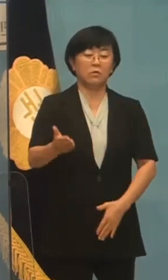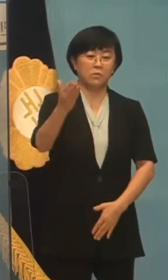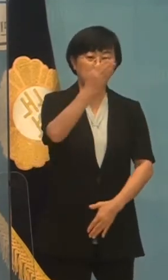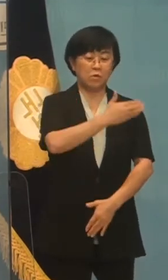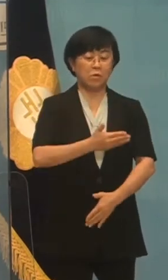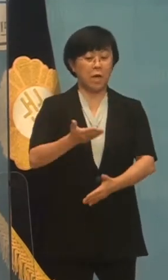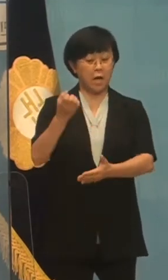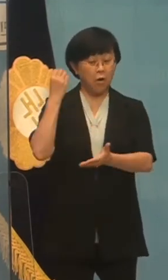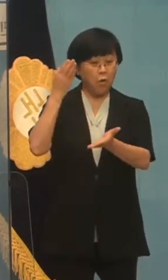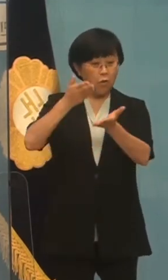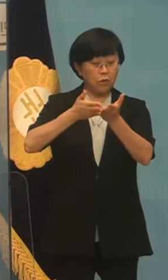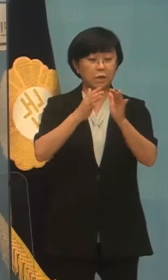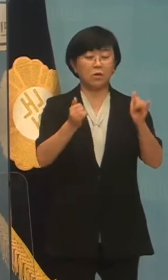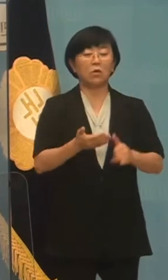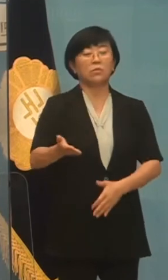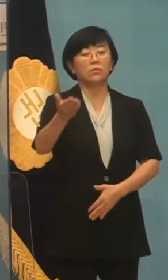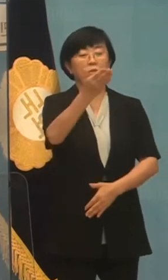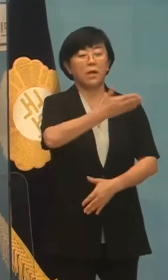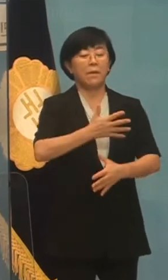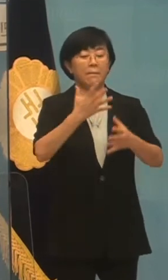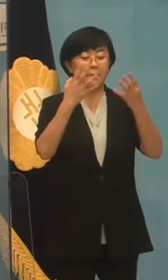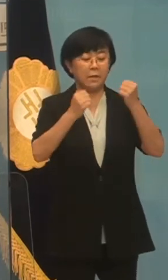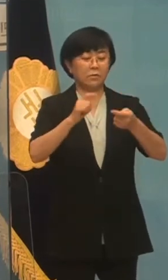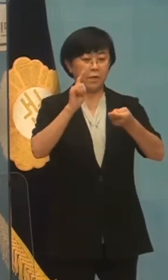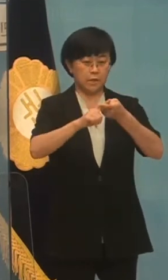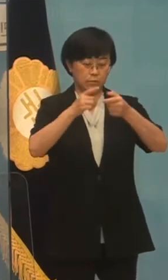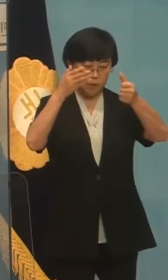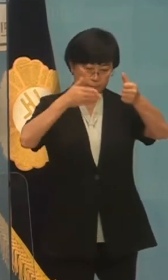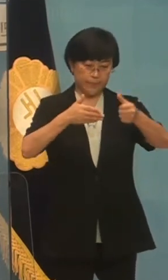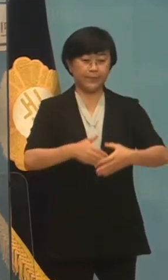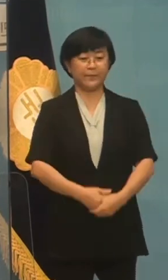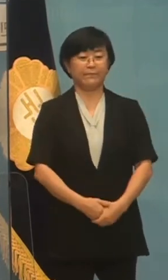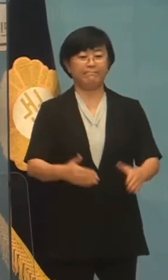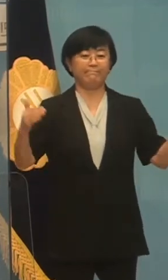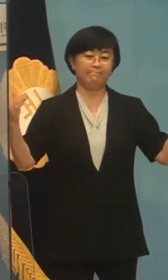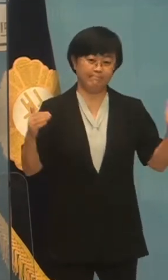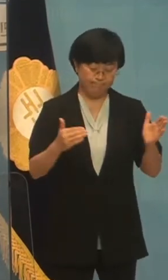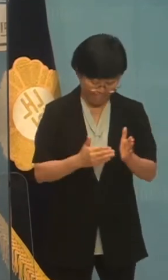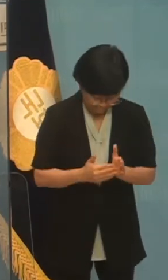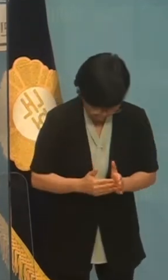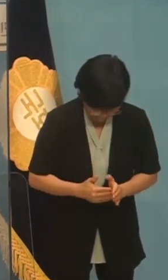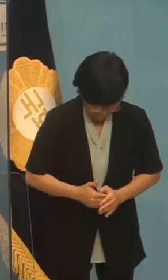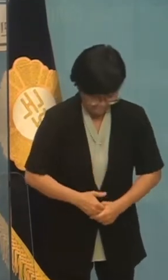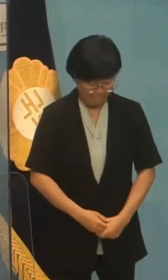여러분들과 언론인 여러분들의 많은 관심을 부탁드리겠습니다. 이상입니다.